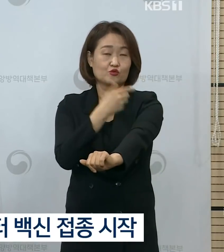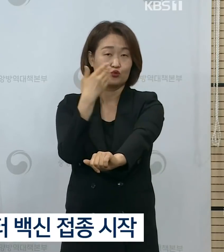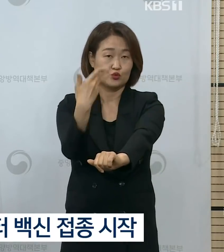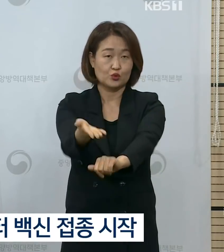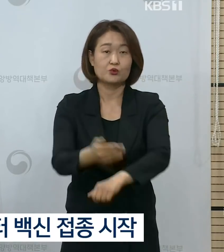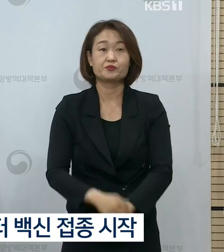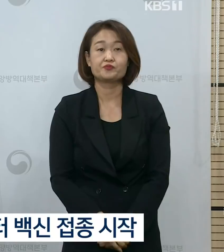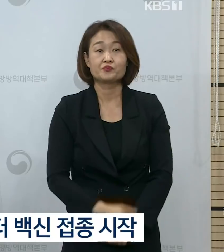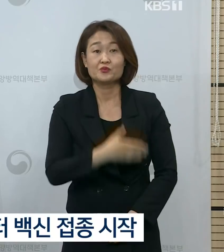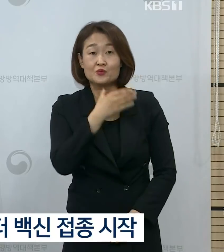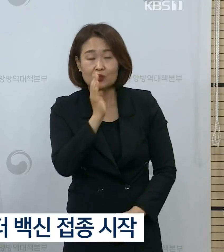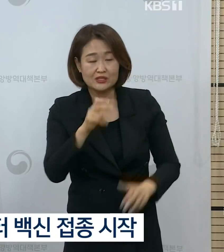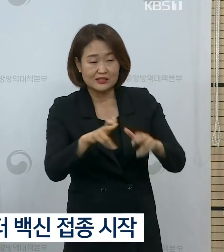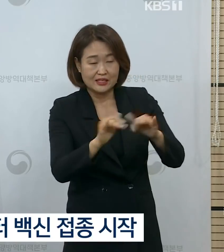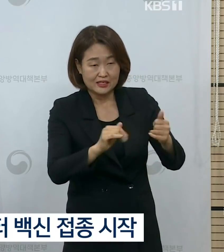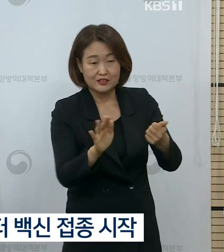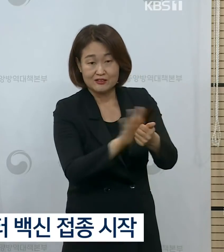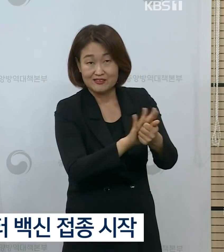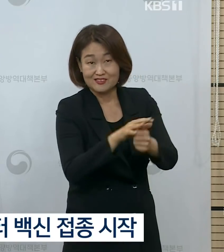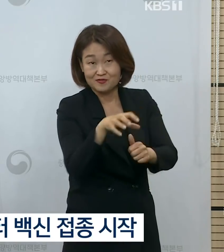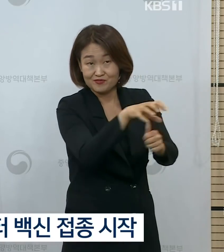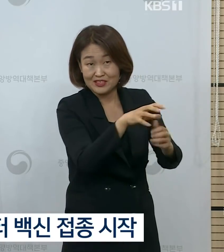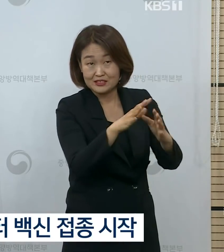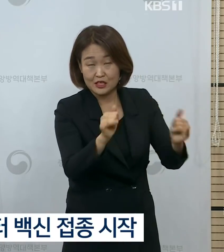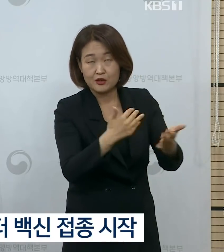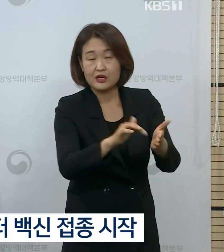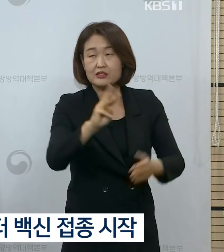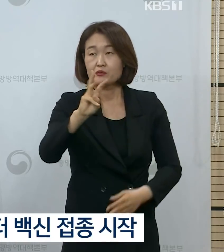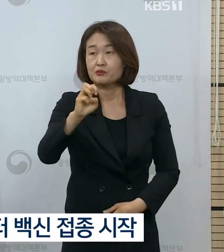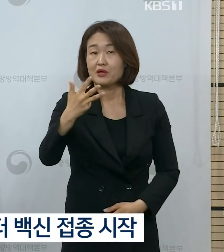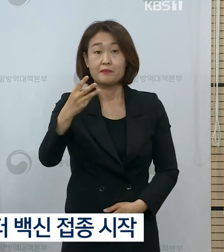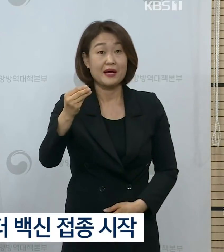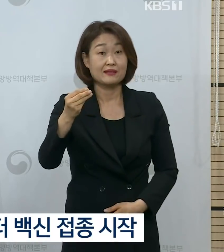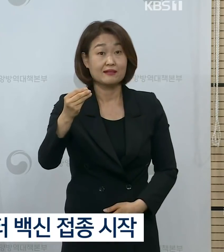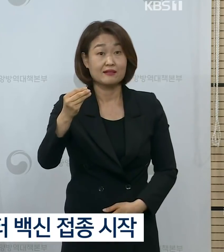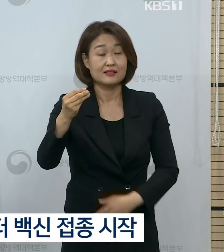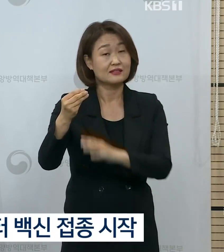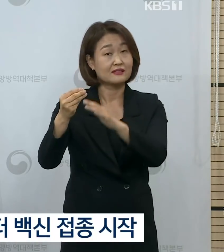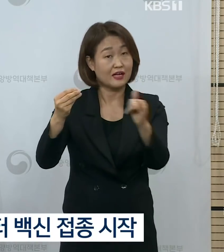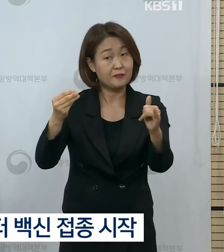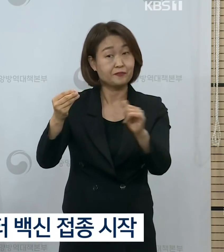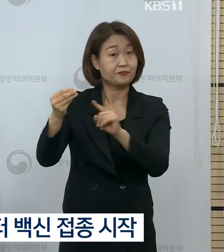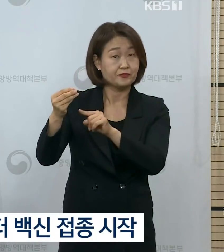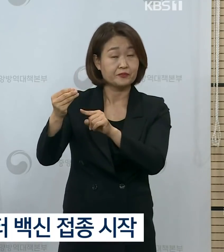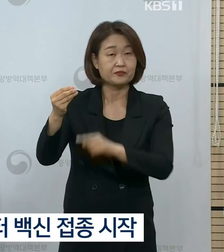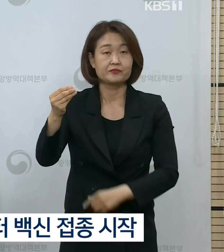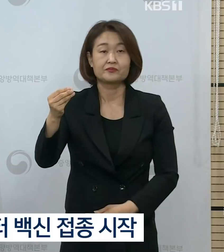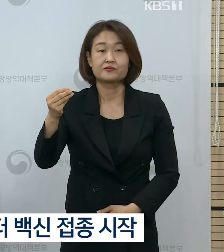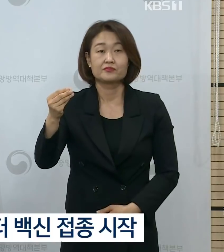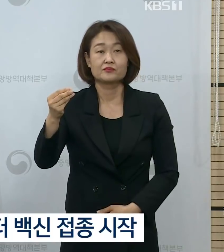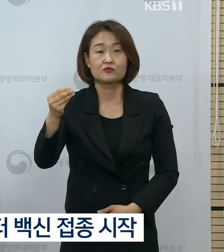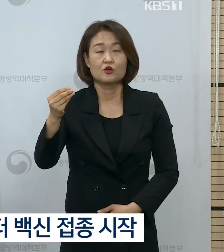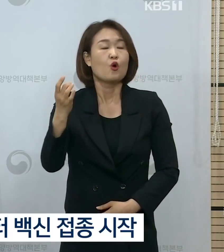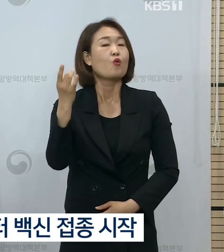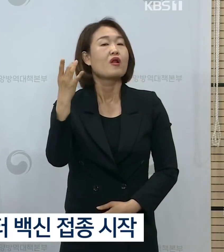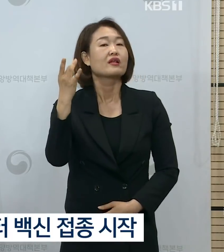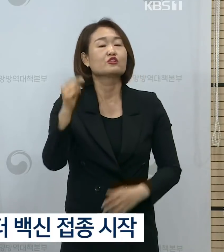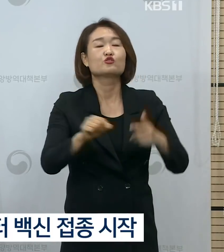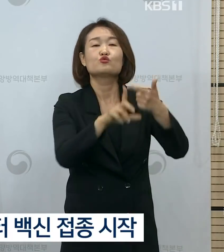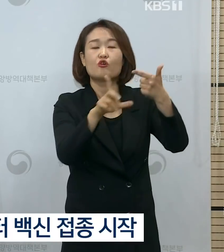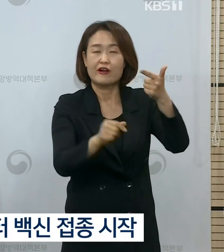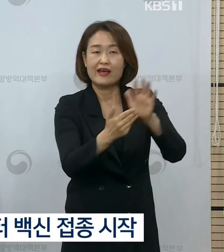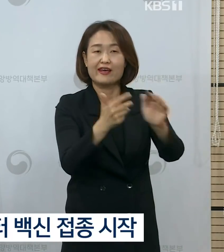장애인 대상 돌봄 서비스를 제공하는 종사자 약 38만여 명에 대해서는 당초 6월로